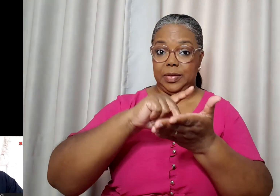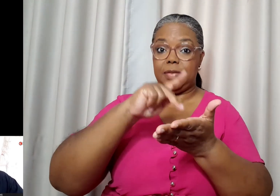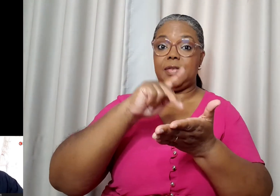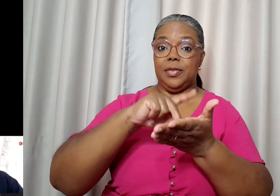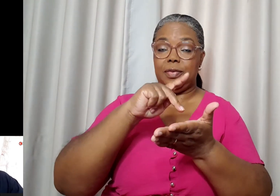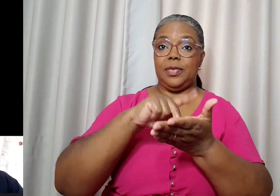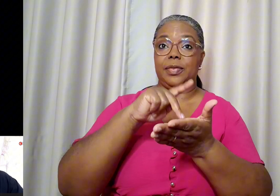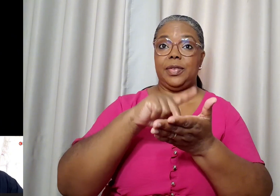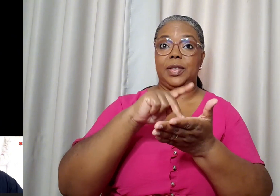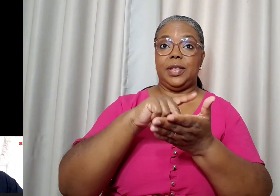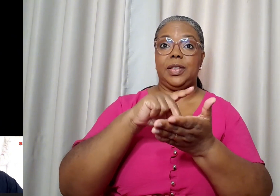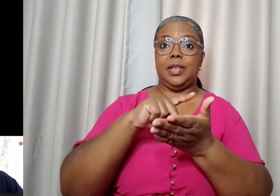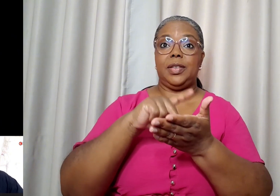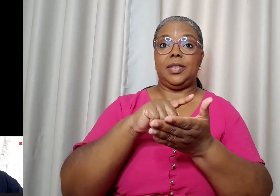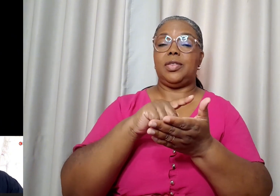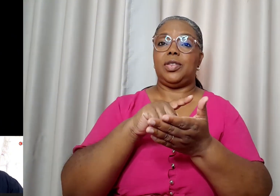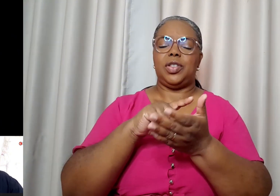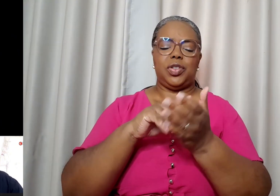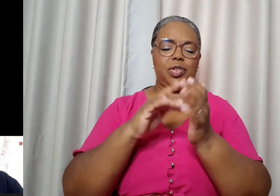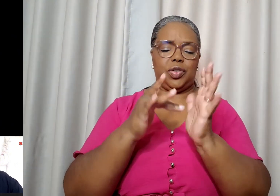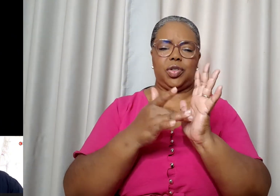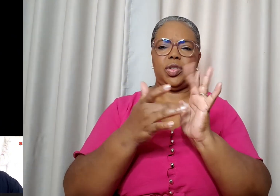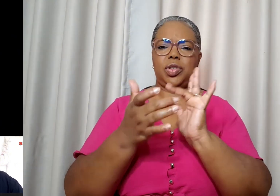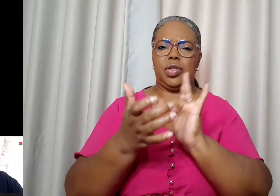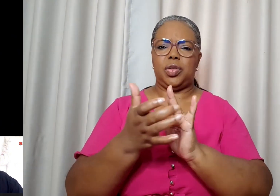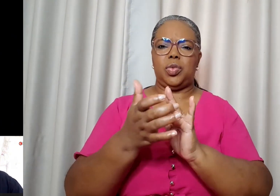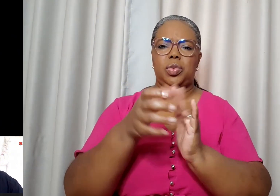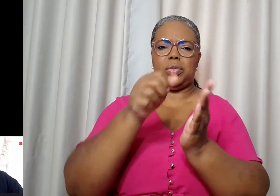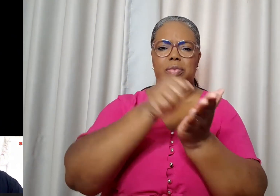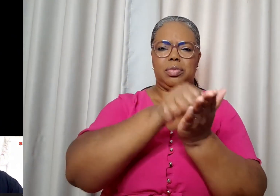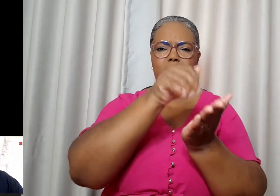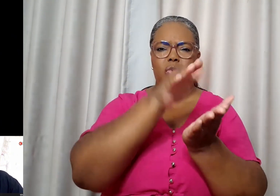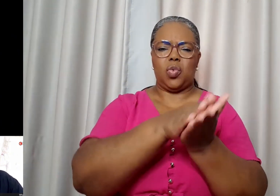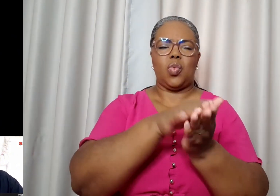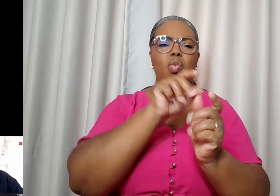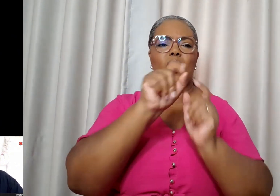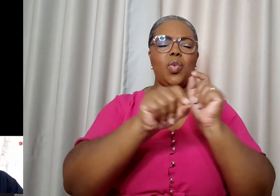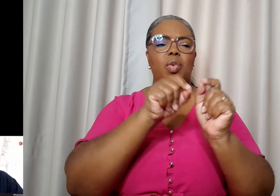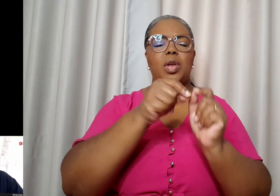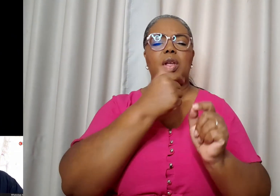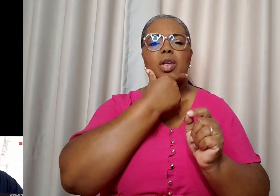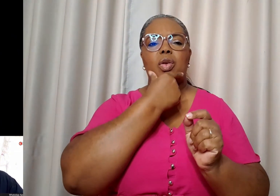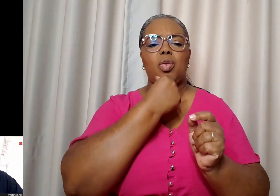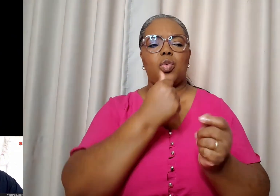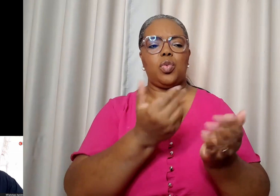ele condenou foi o jovem rico que